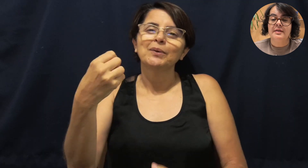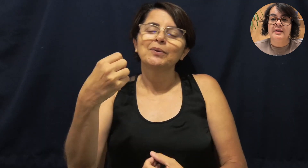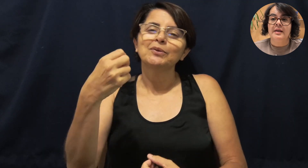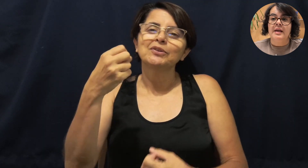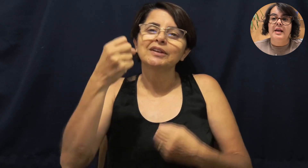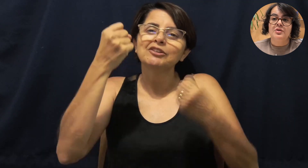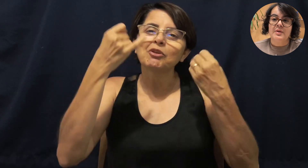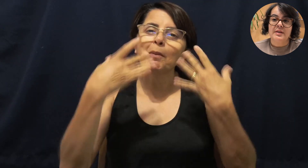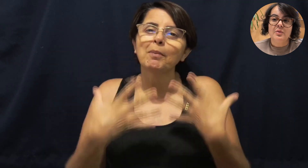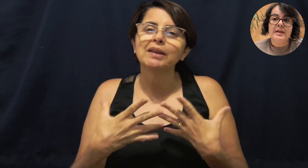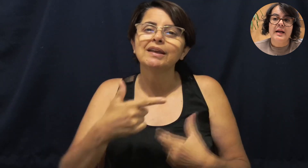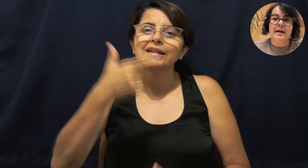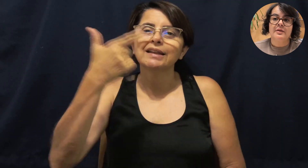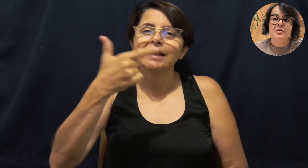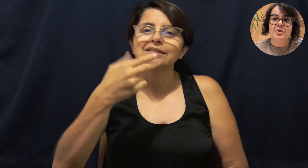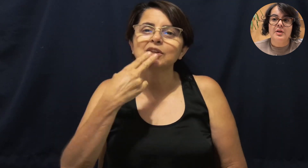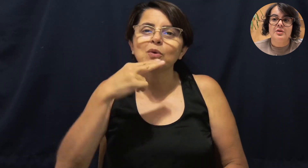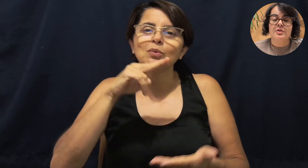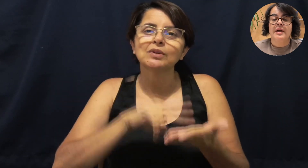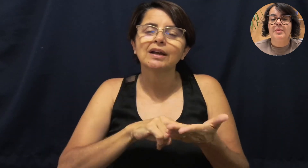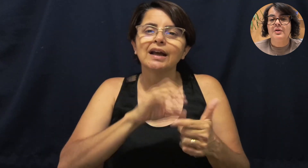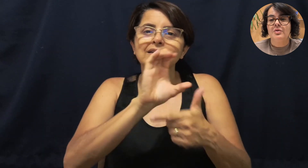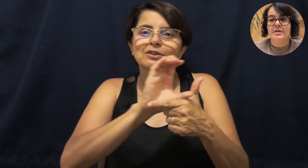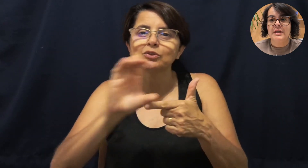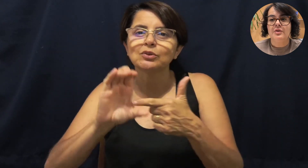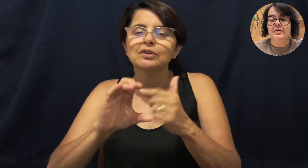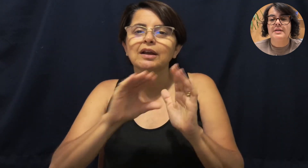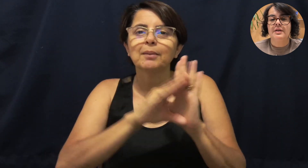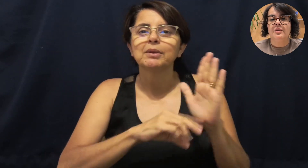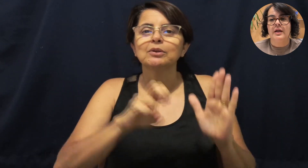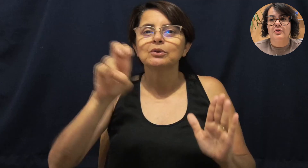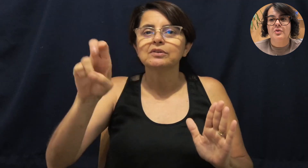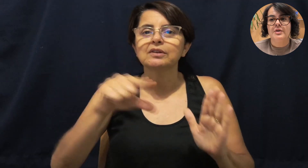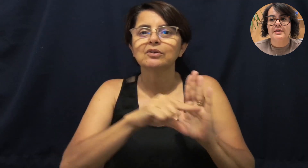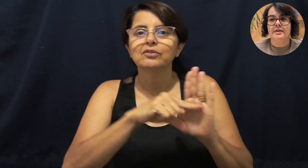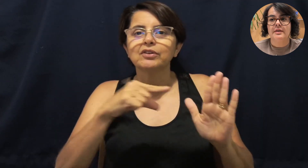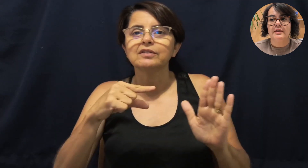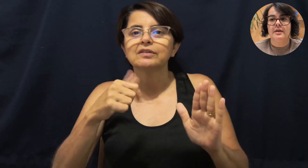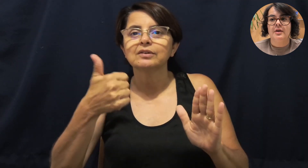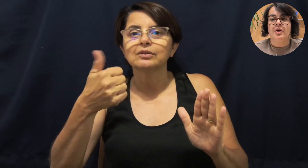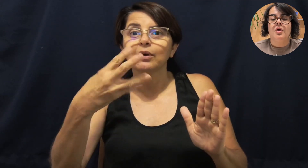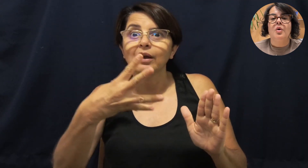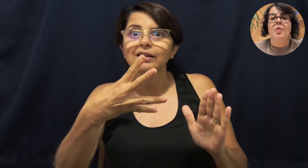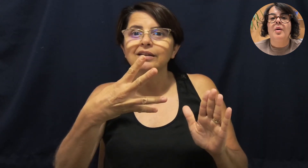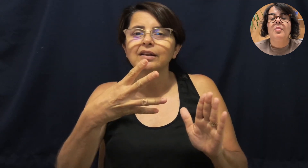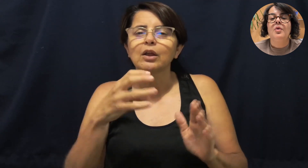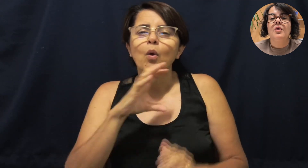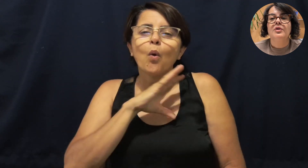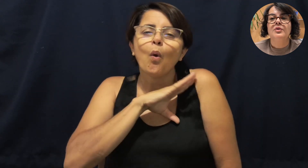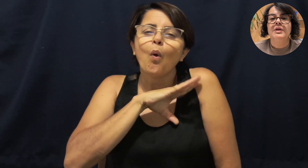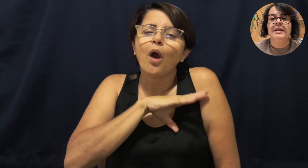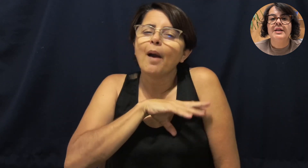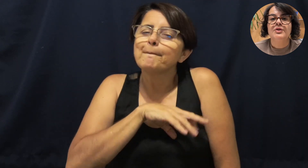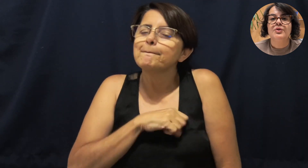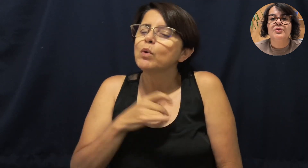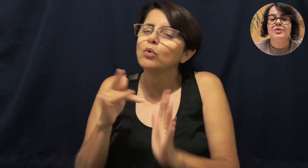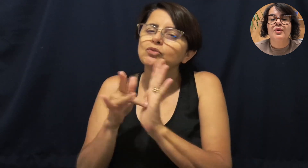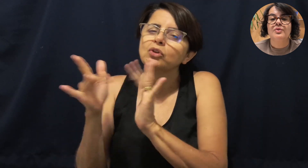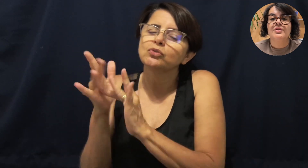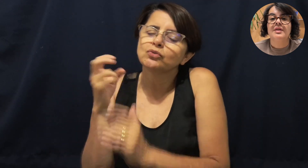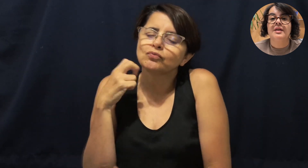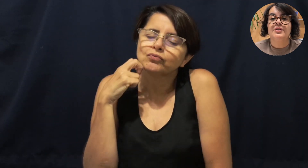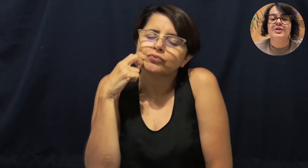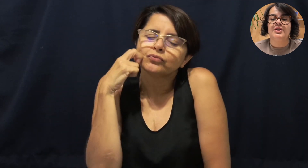diz em sua segunda carta aos Coríntios, capítulo 5, versículo 14, o amor do Cristo